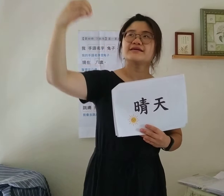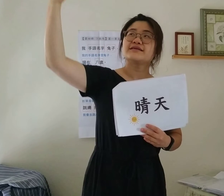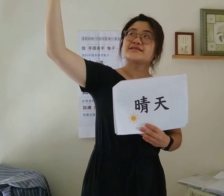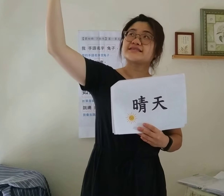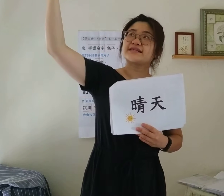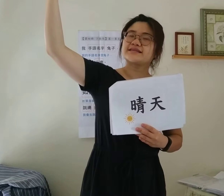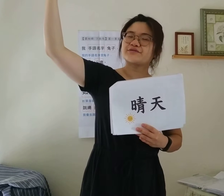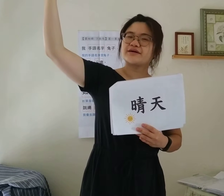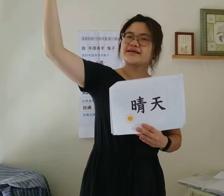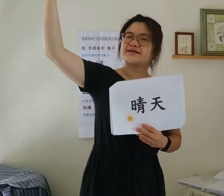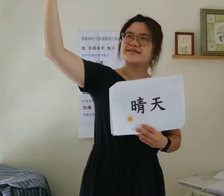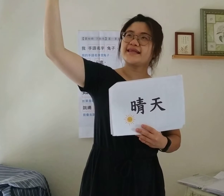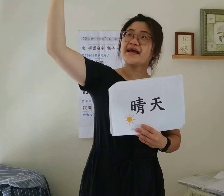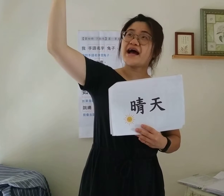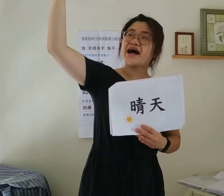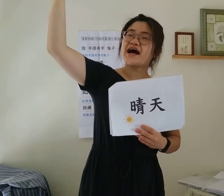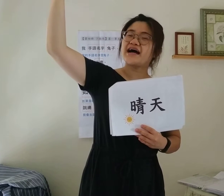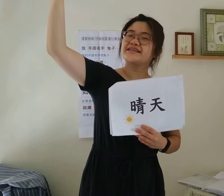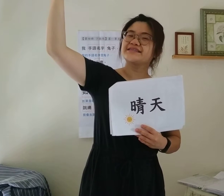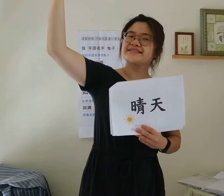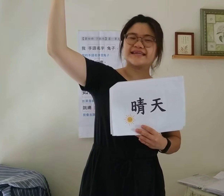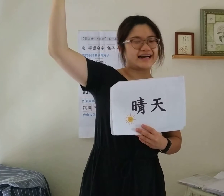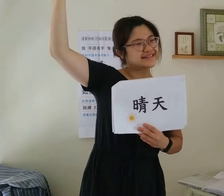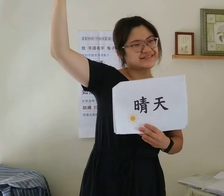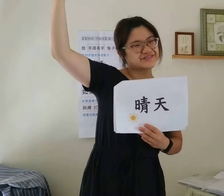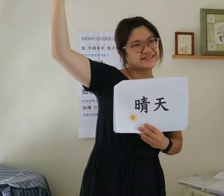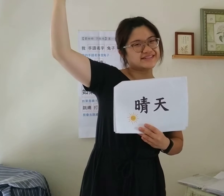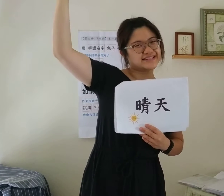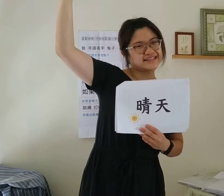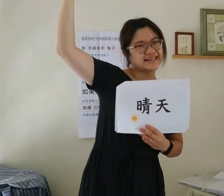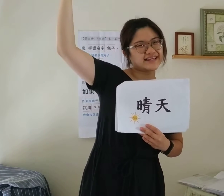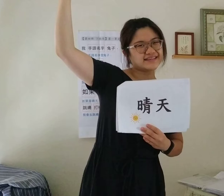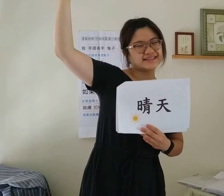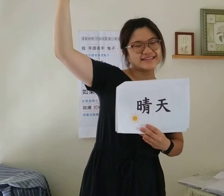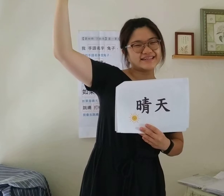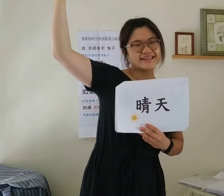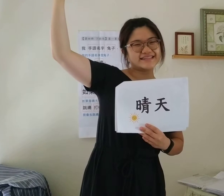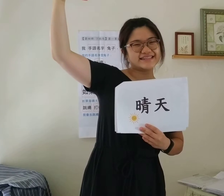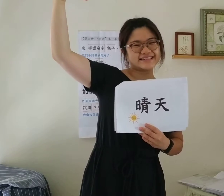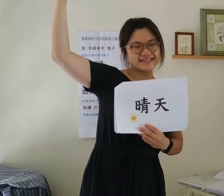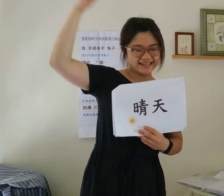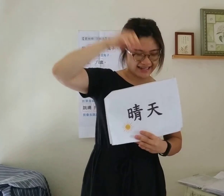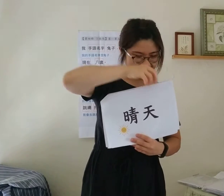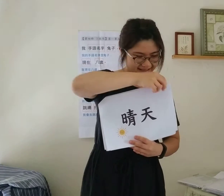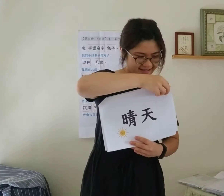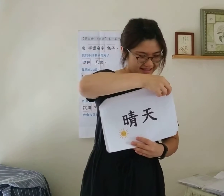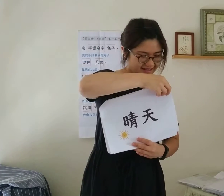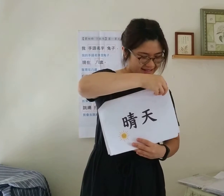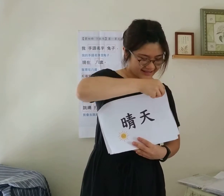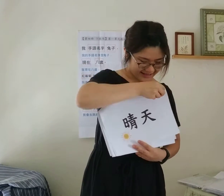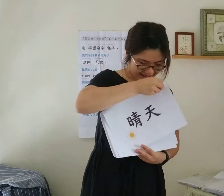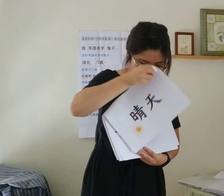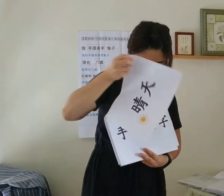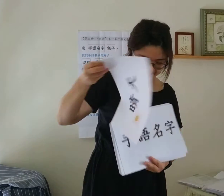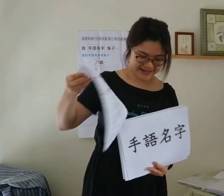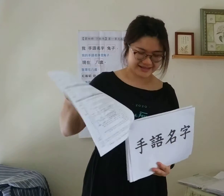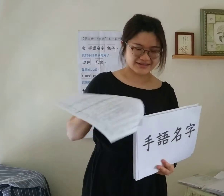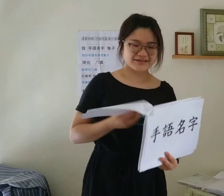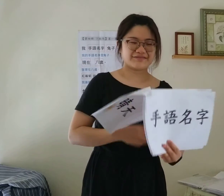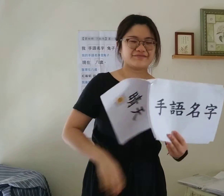像灯光一样亮了起来，这就是晴天。 晴天。然后呢，我们